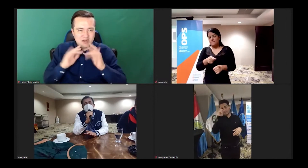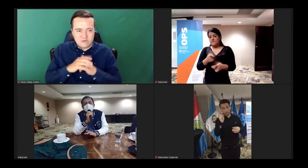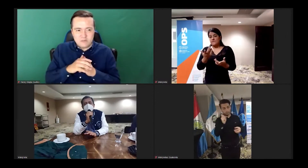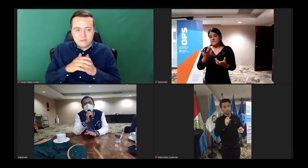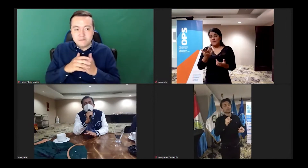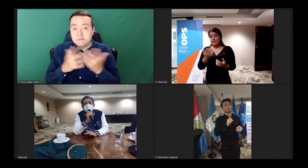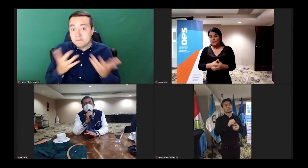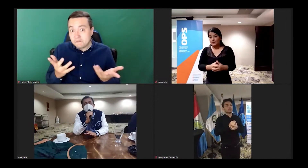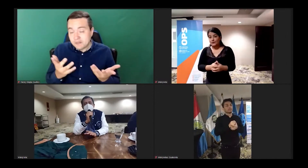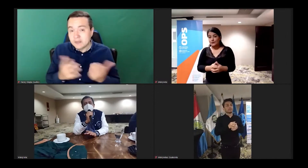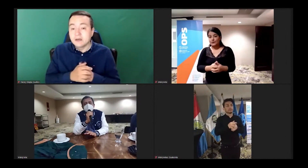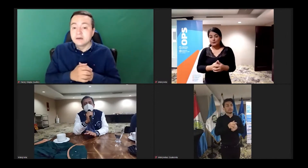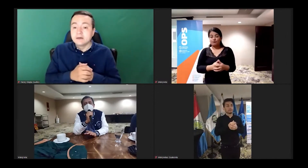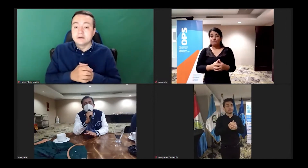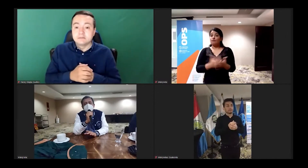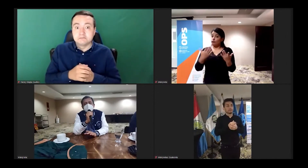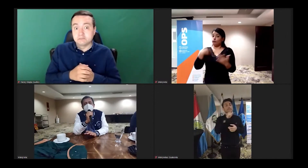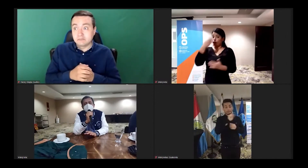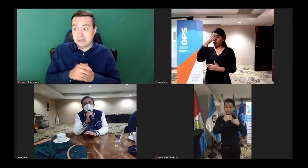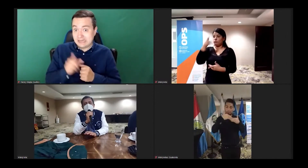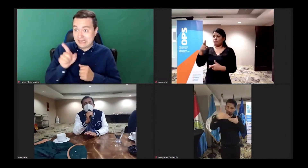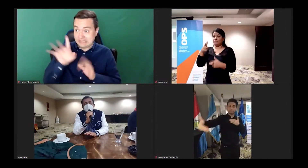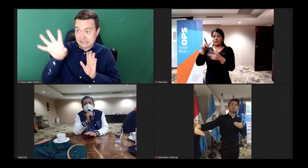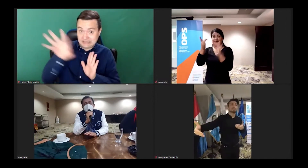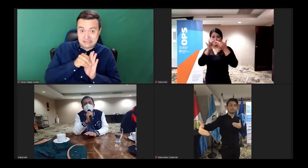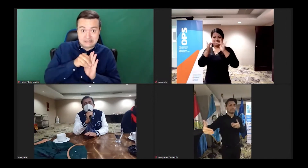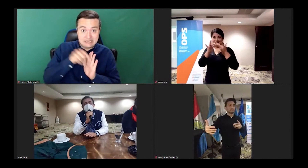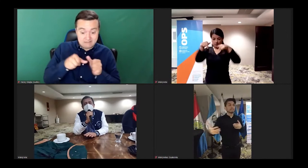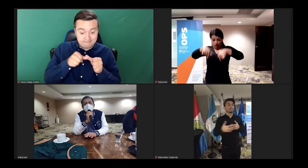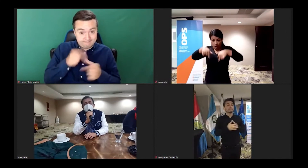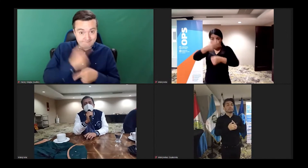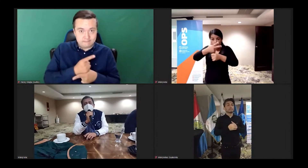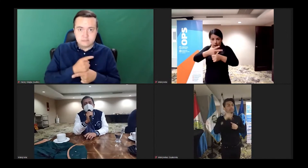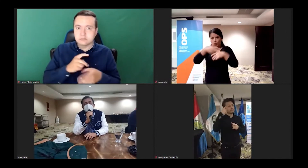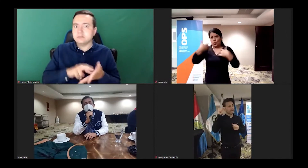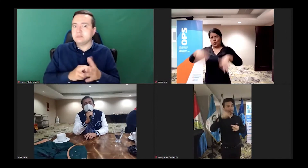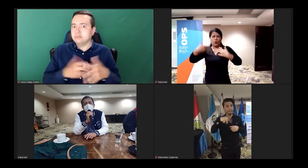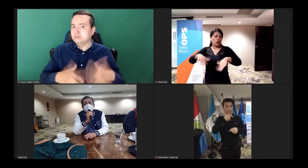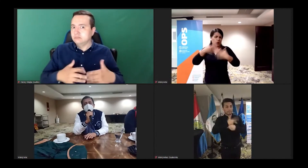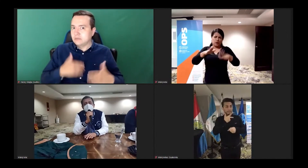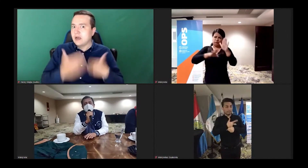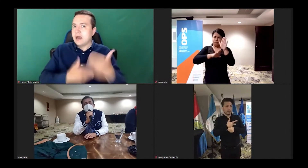que sería un avance grande aquí